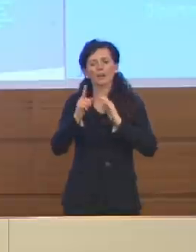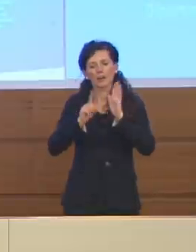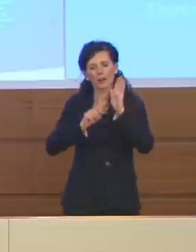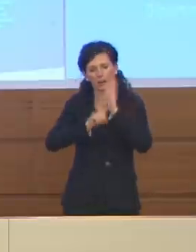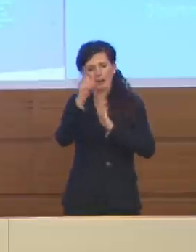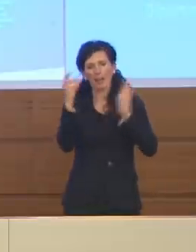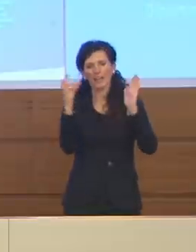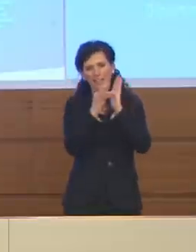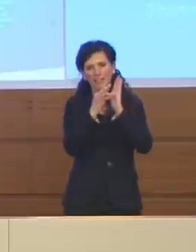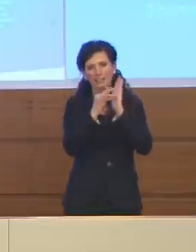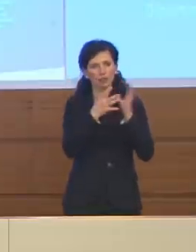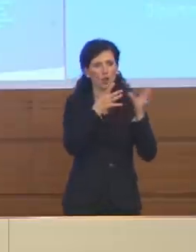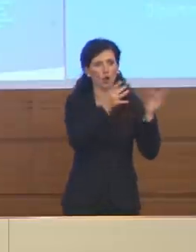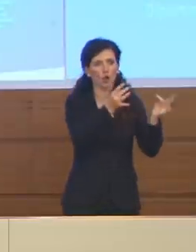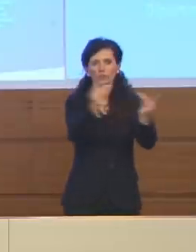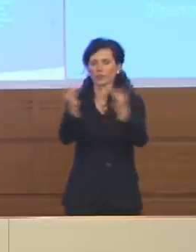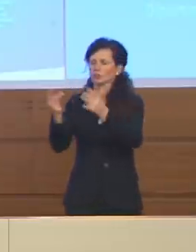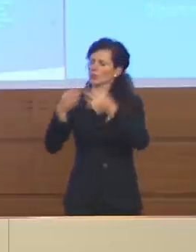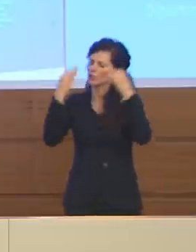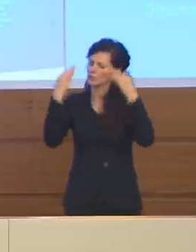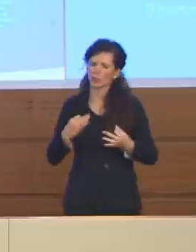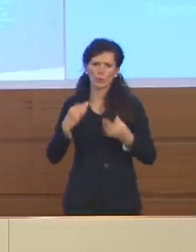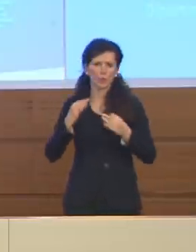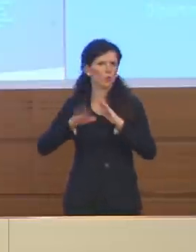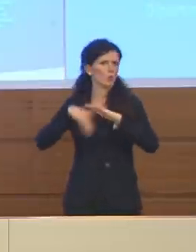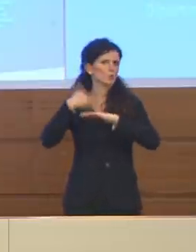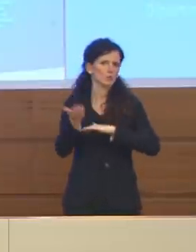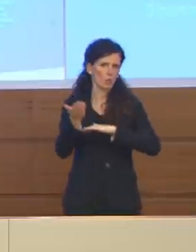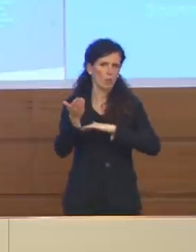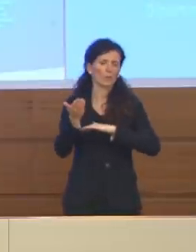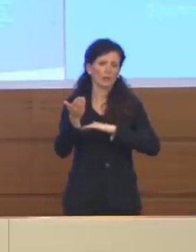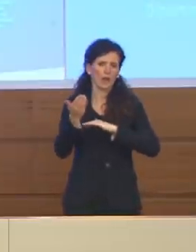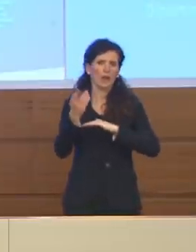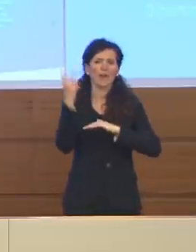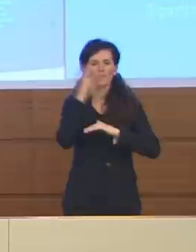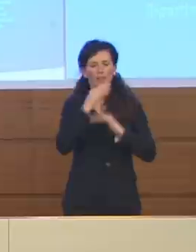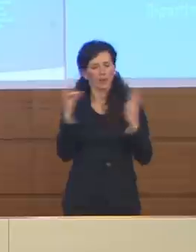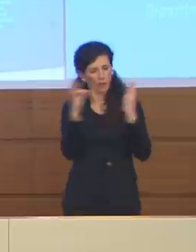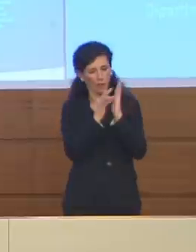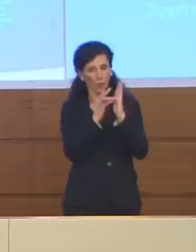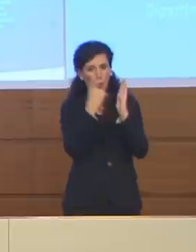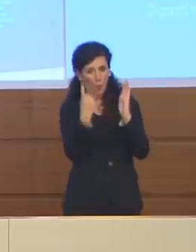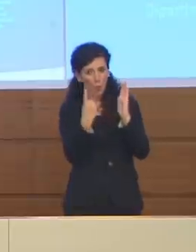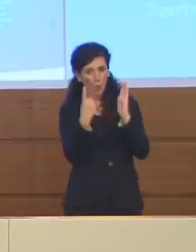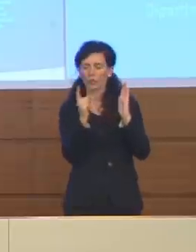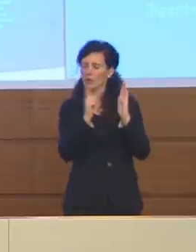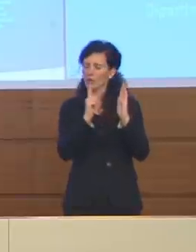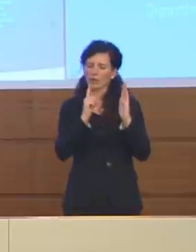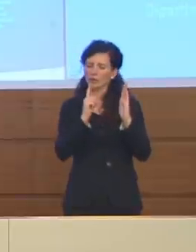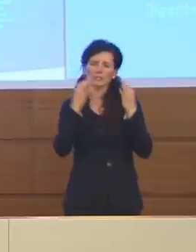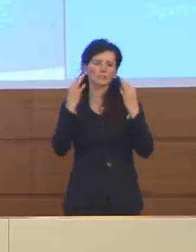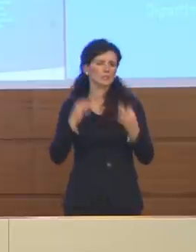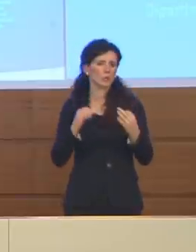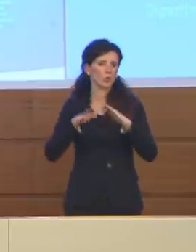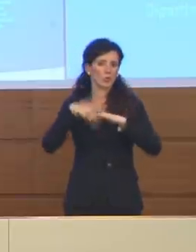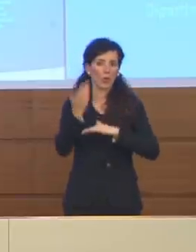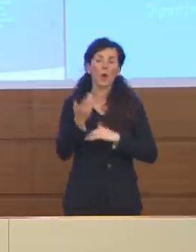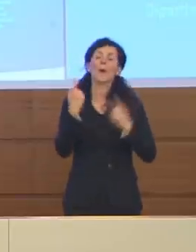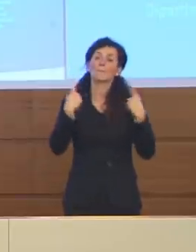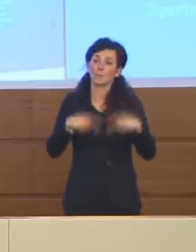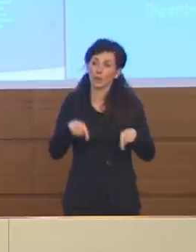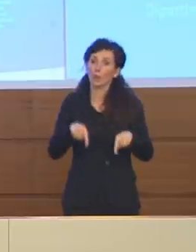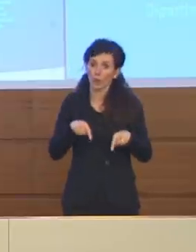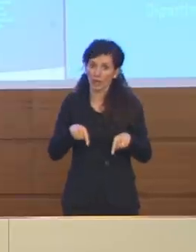contagiosità attualizzato oltre il valore soglia di 1 ecco perché a ci siamo